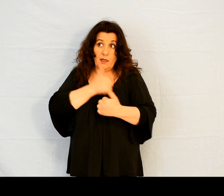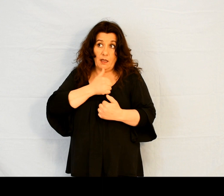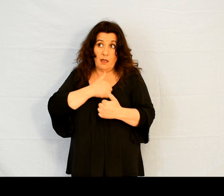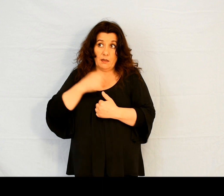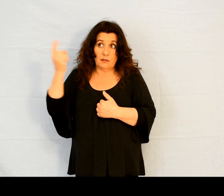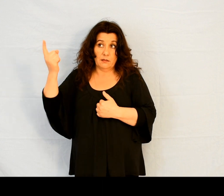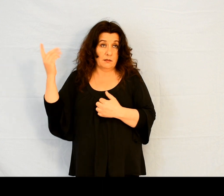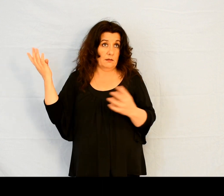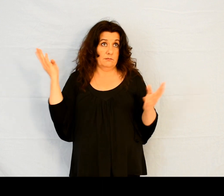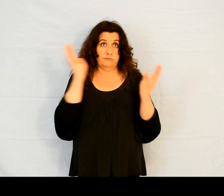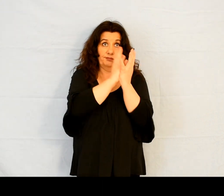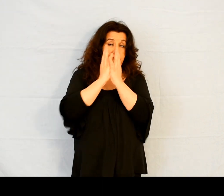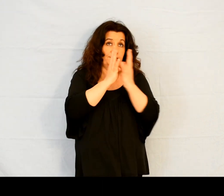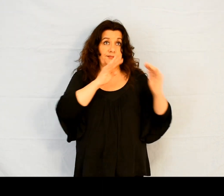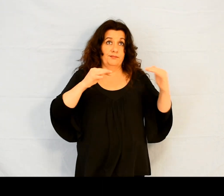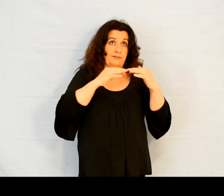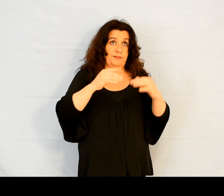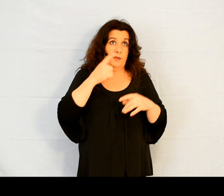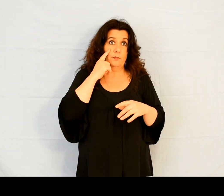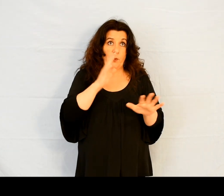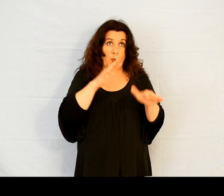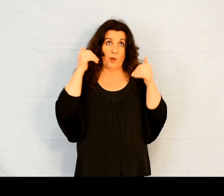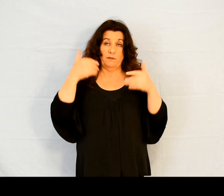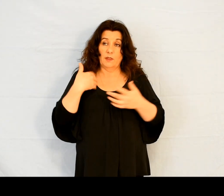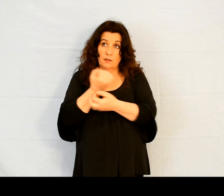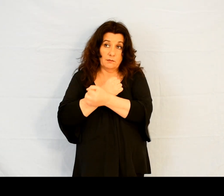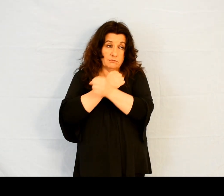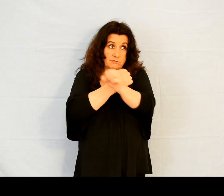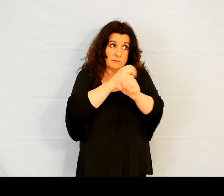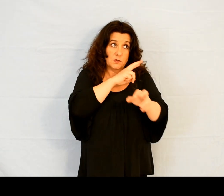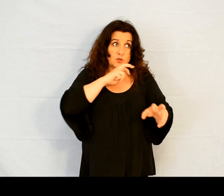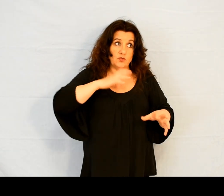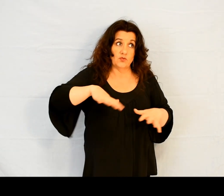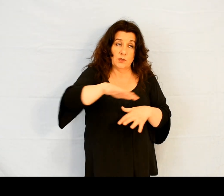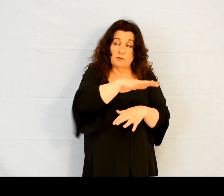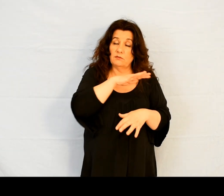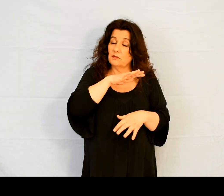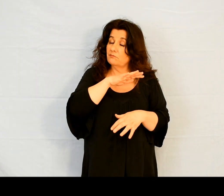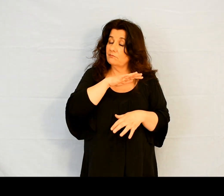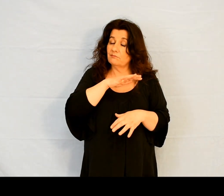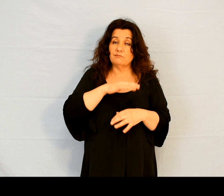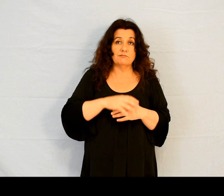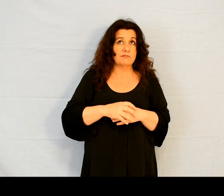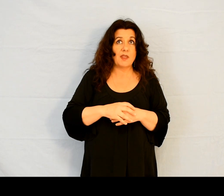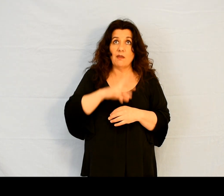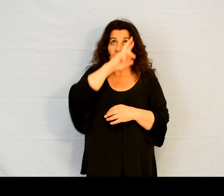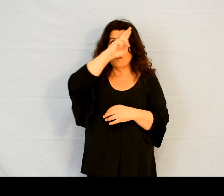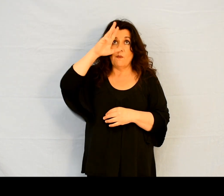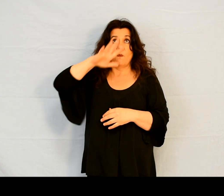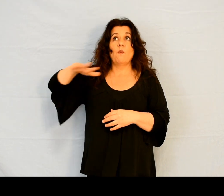Juifs. En fait, ma royauté n'est pas d'ici. »